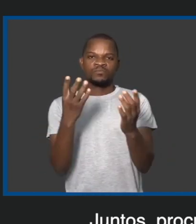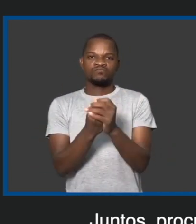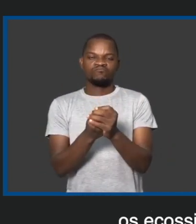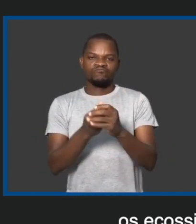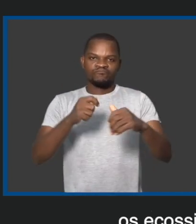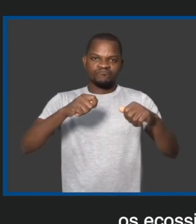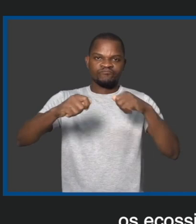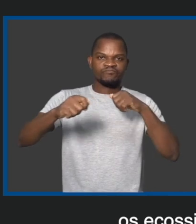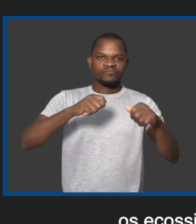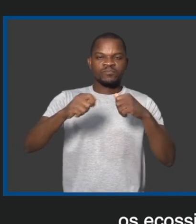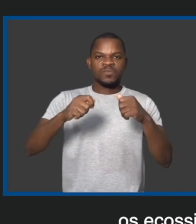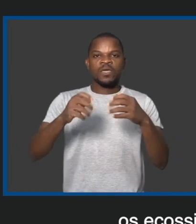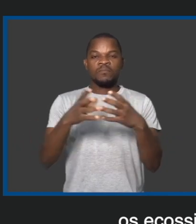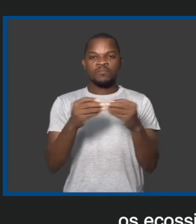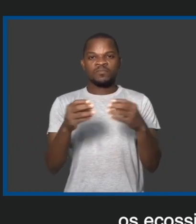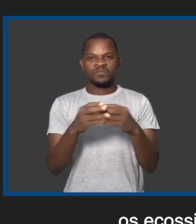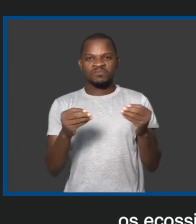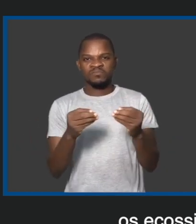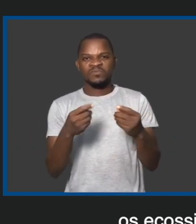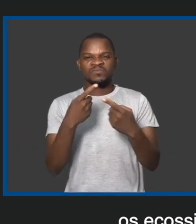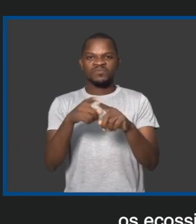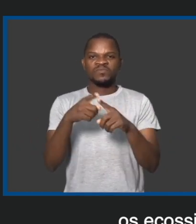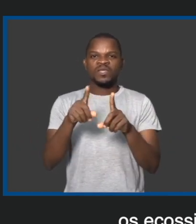para tornar os ecossistemas sustentáveis.